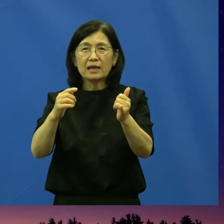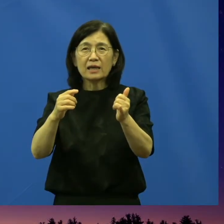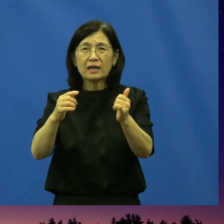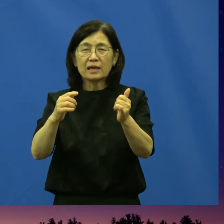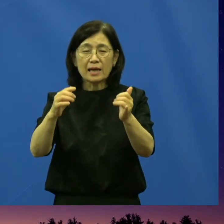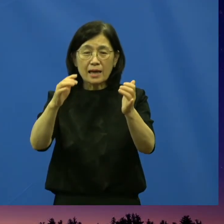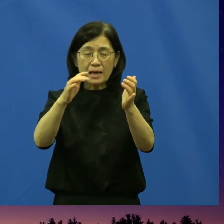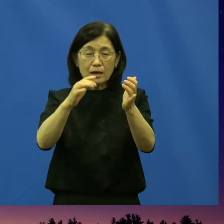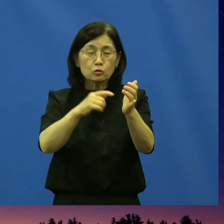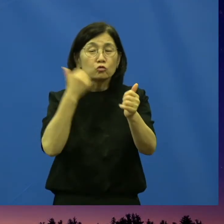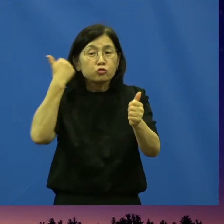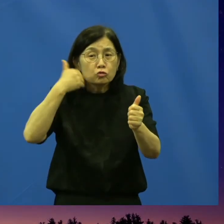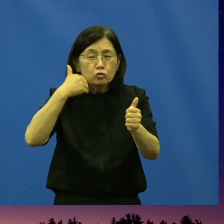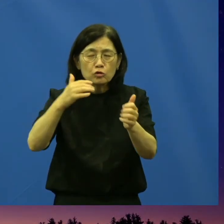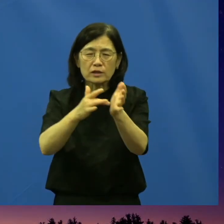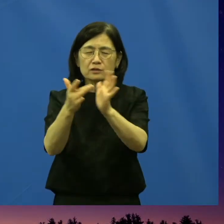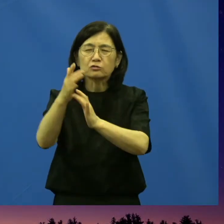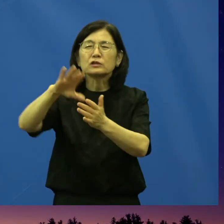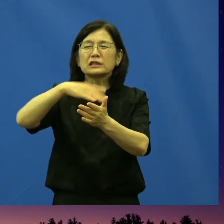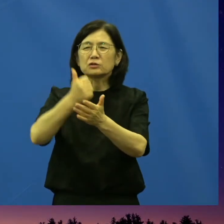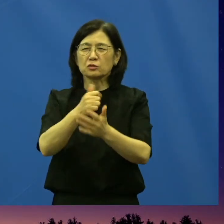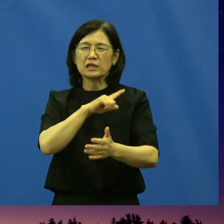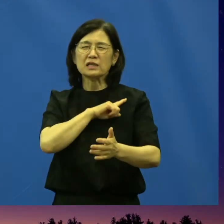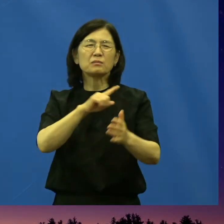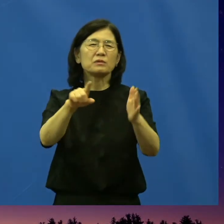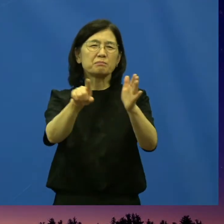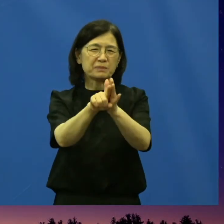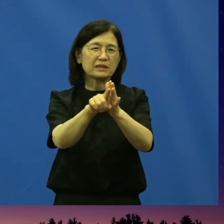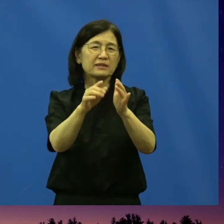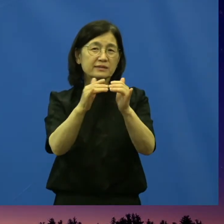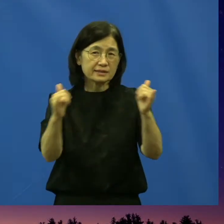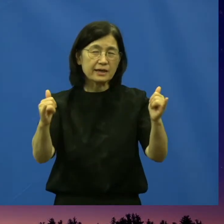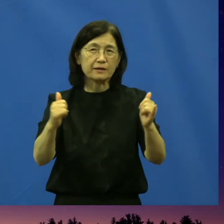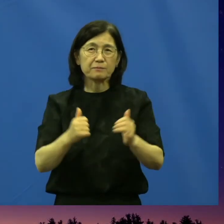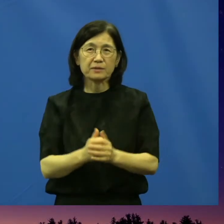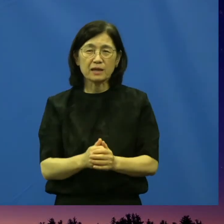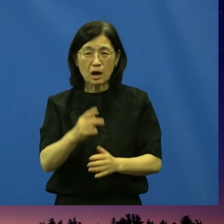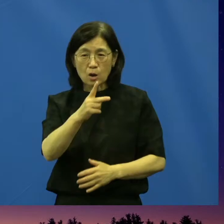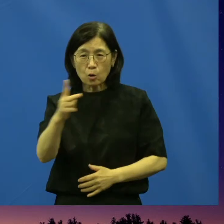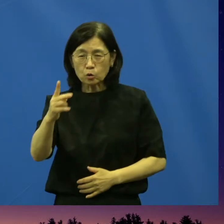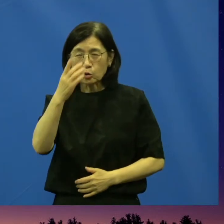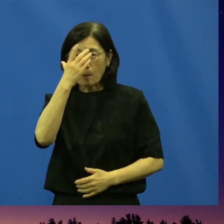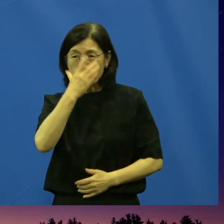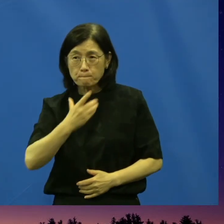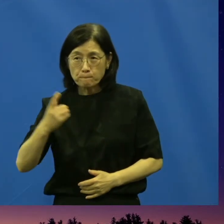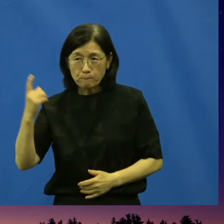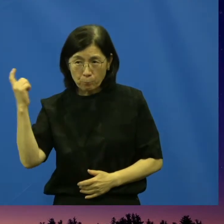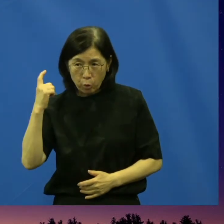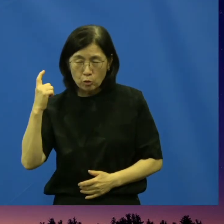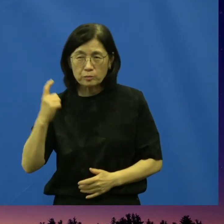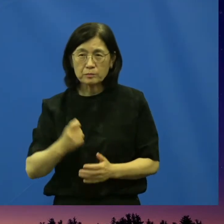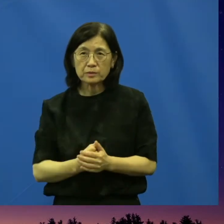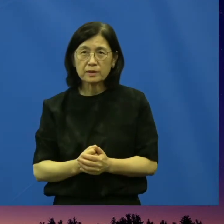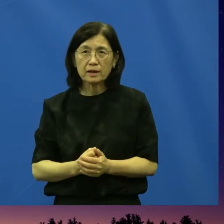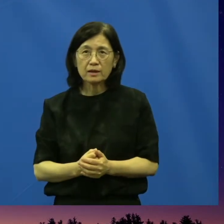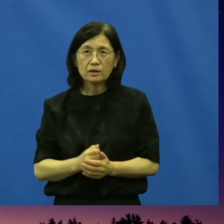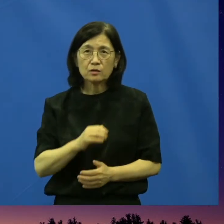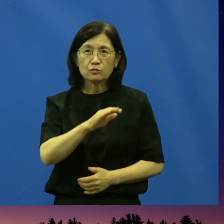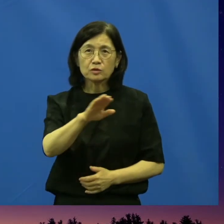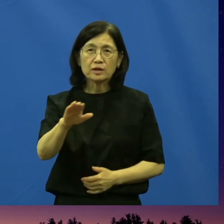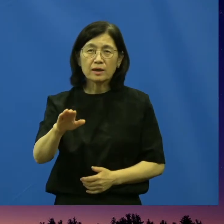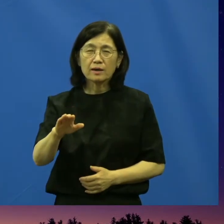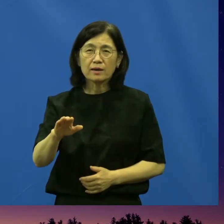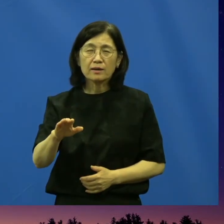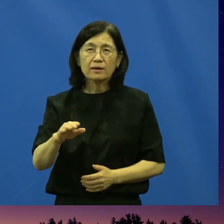이름을 믿는 자들. 그렇죠? 여러분, 이것이 복음인 것입니다. 어린 양 예수를 우리가 붙들어야 되고, 이 복음은